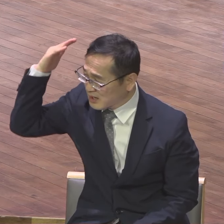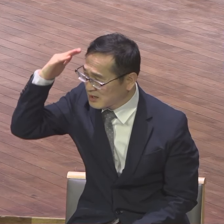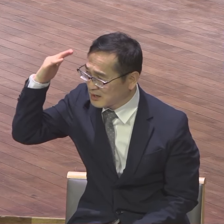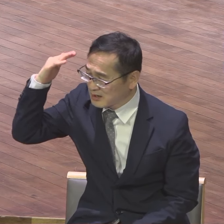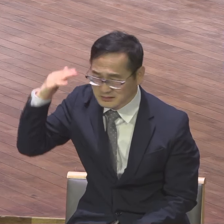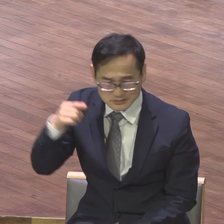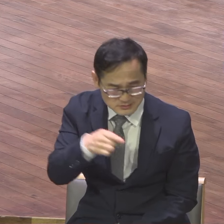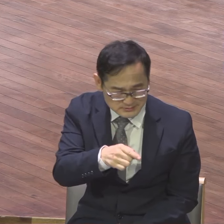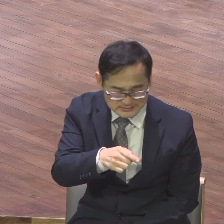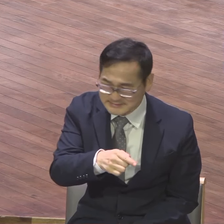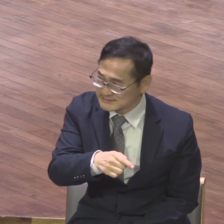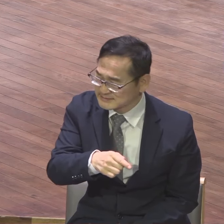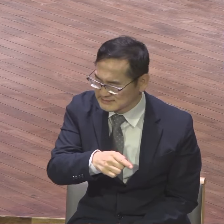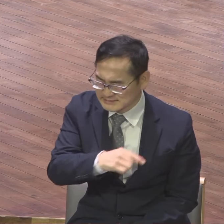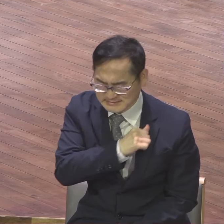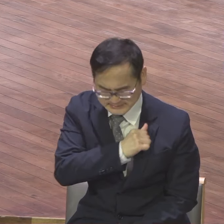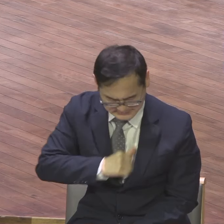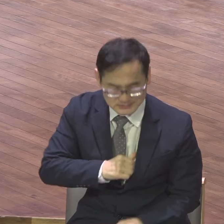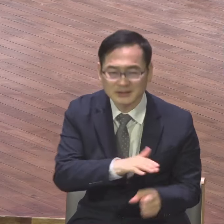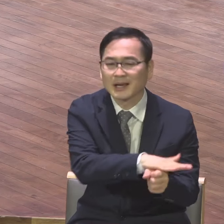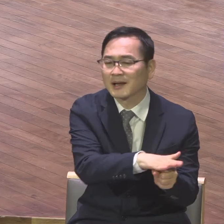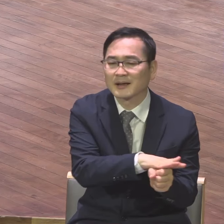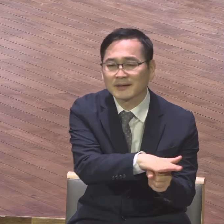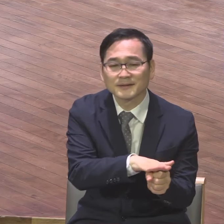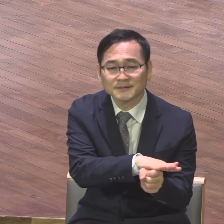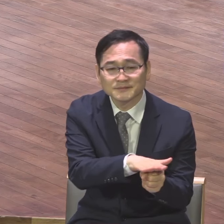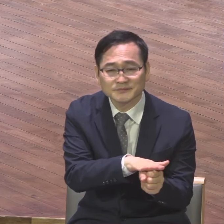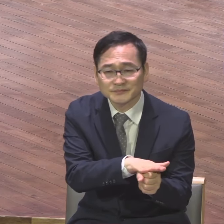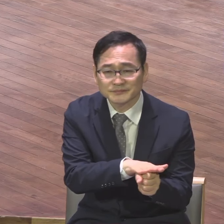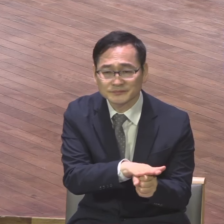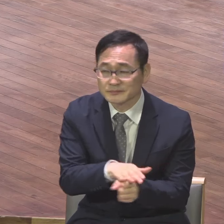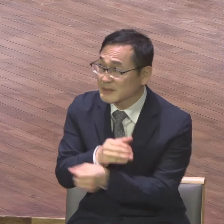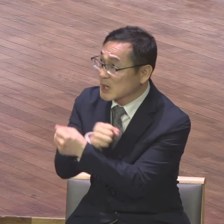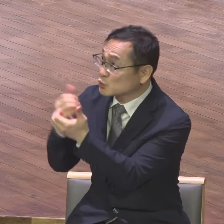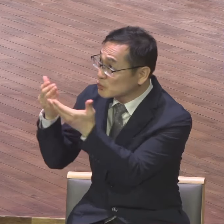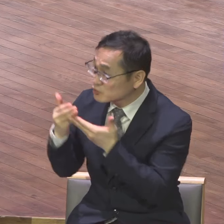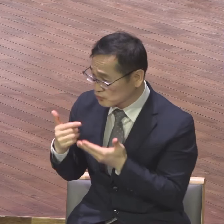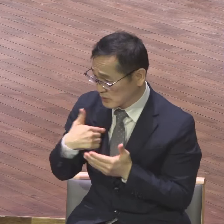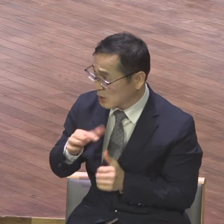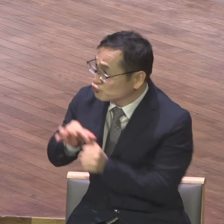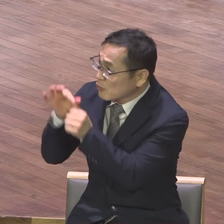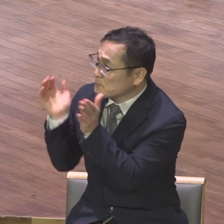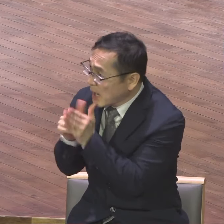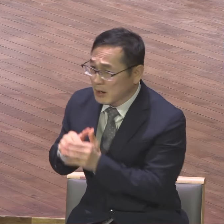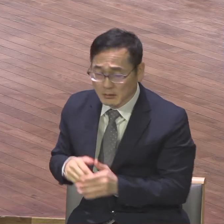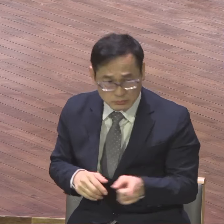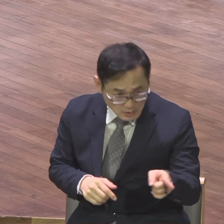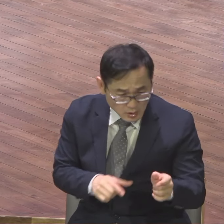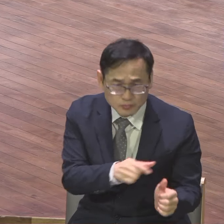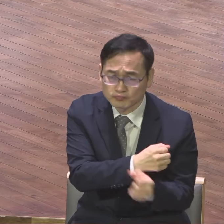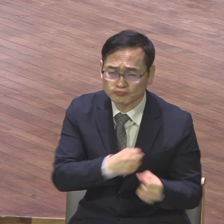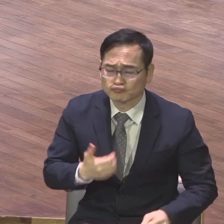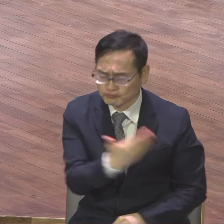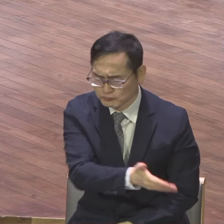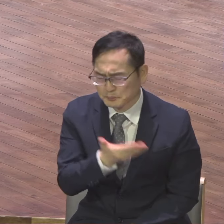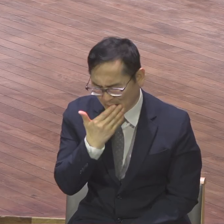사랑하지 않아도 되겠느냐? 사랑해야지. 주님의 사랑이 크기 때문에 나를 용서하시고 나를 받아주셨는데 내가 저 사람 용서할 수 없냐?